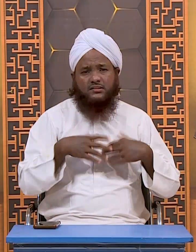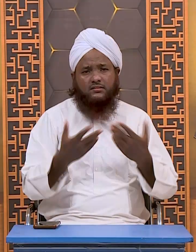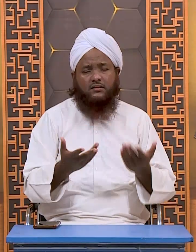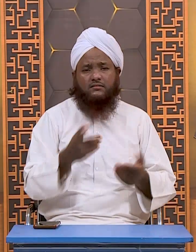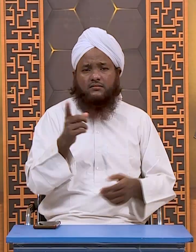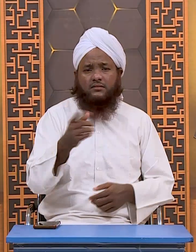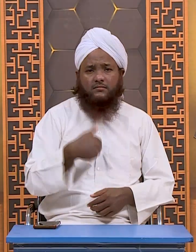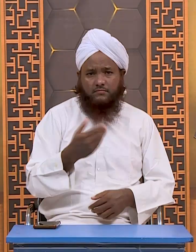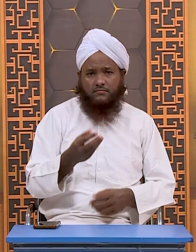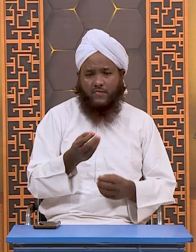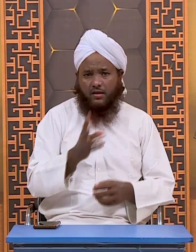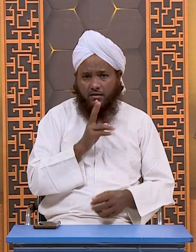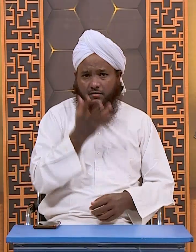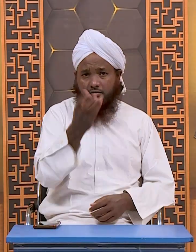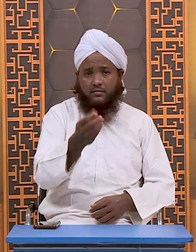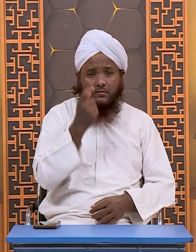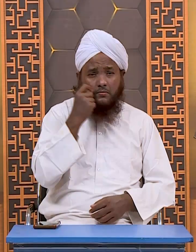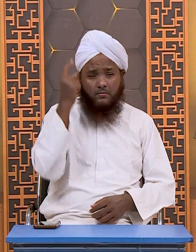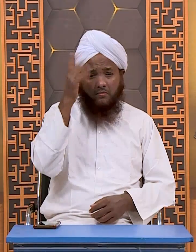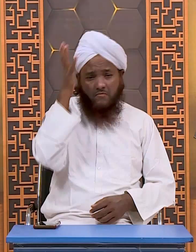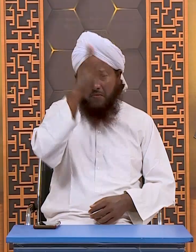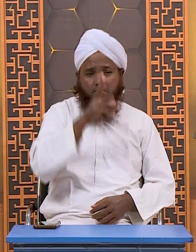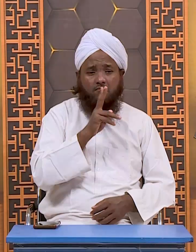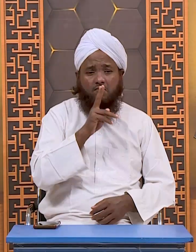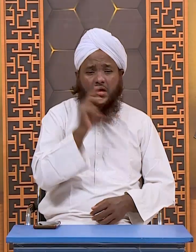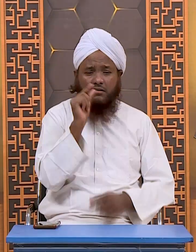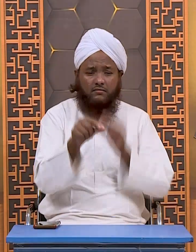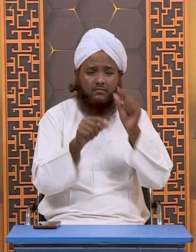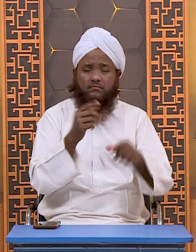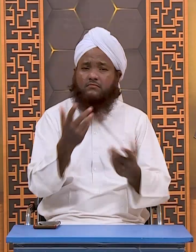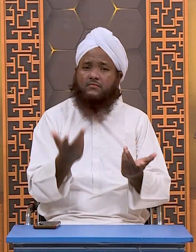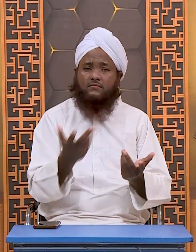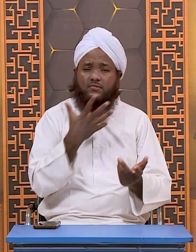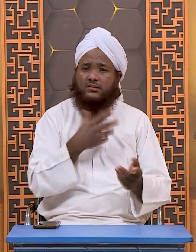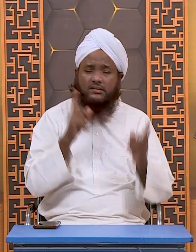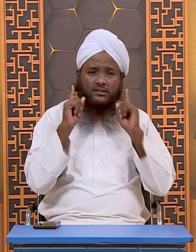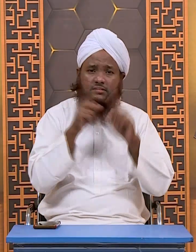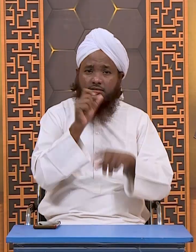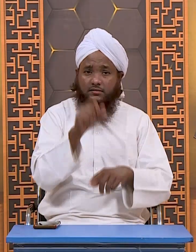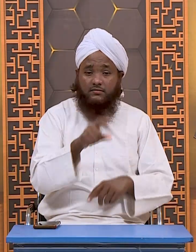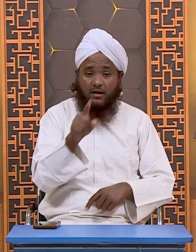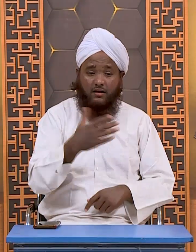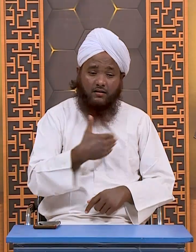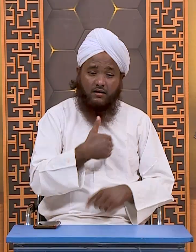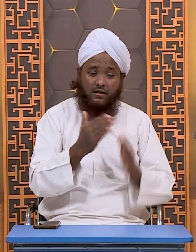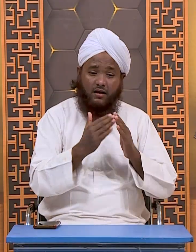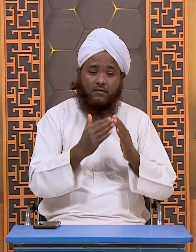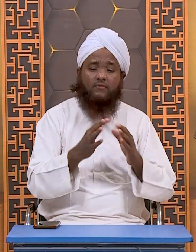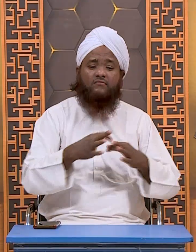جیسے میں نے شروع میں کہا، لوگ کفریہ جملے تک بول جاتے ہیں، استغفر اللہ. یہاں صبر کرنے کا مقام ہے. یقیناً بہت